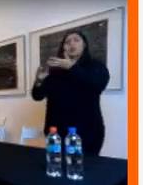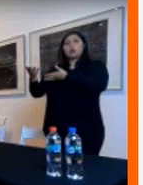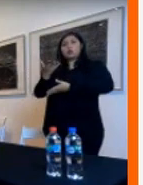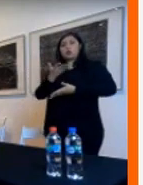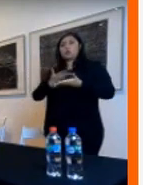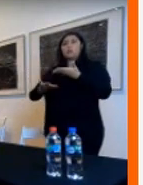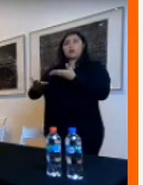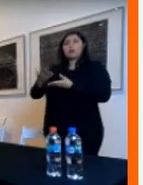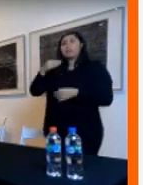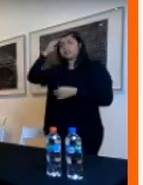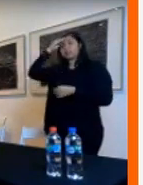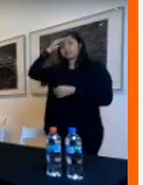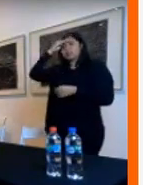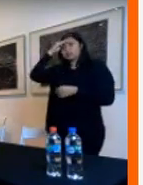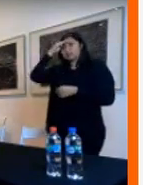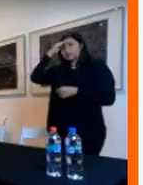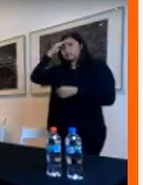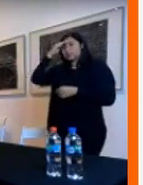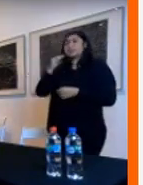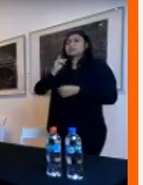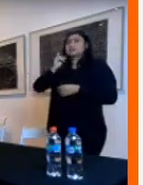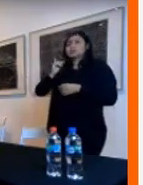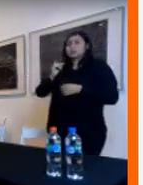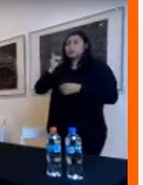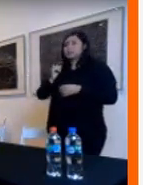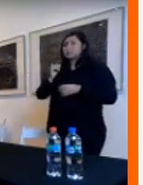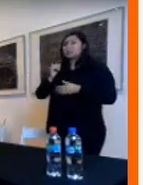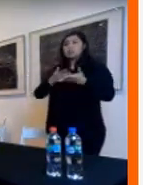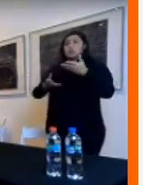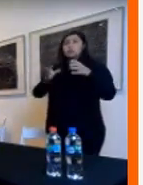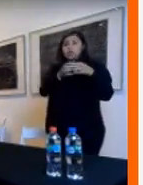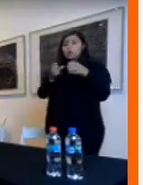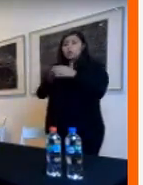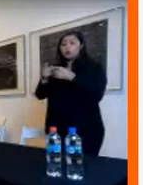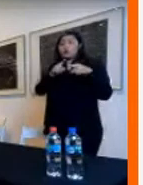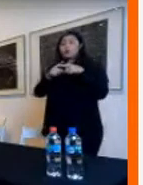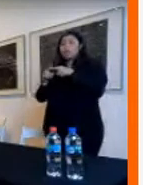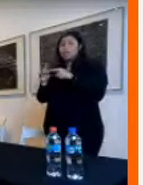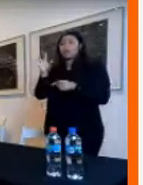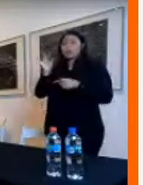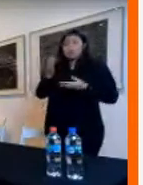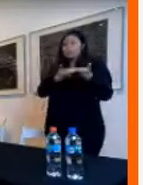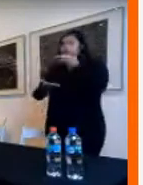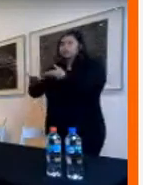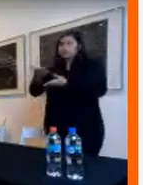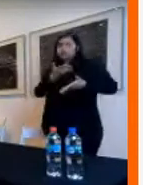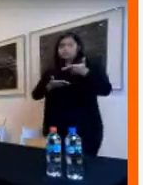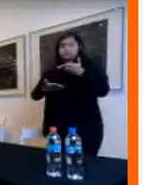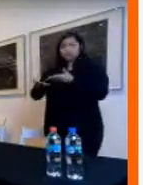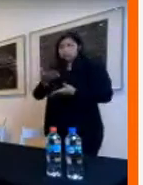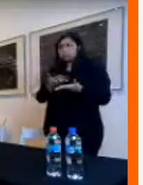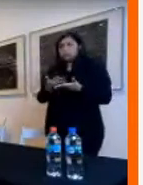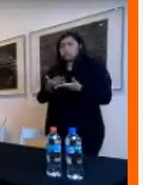la experiencia de compartir de forma intergeneracional con estas personas. Fue una cosa